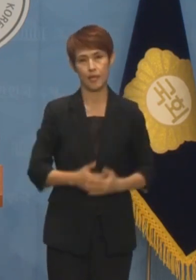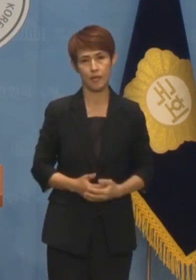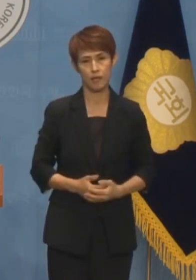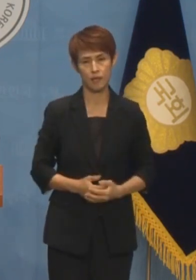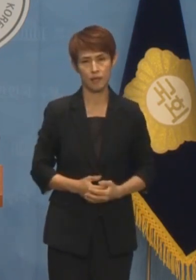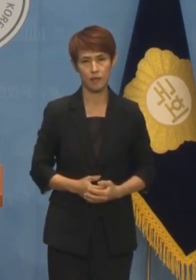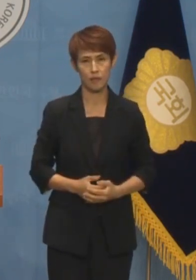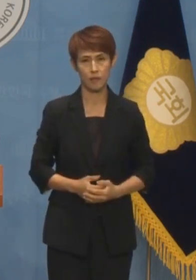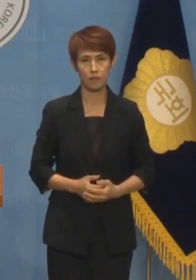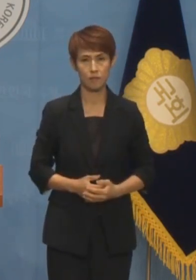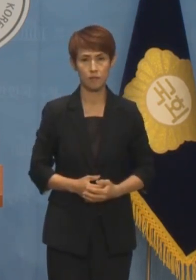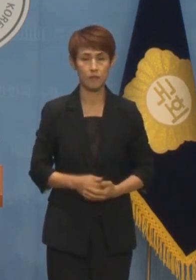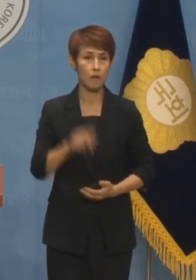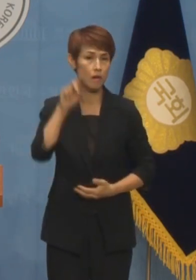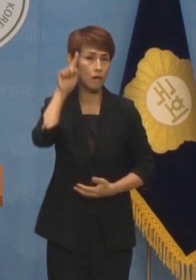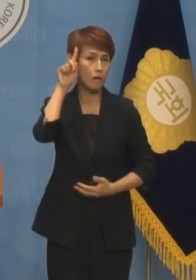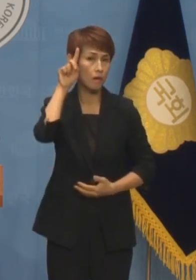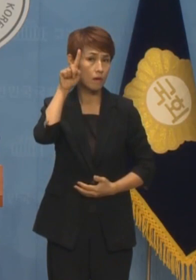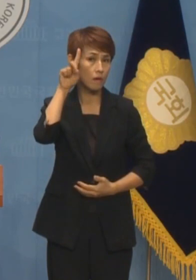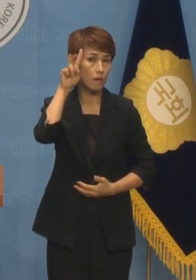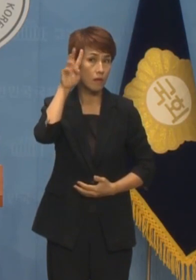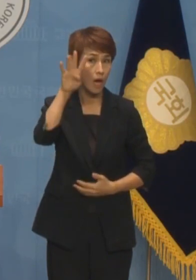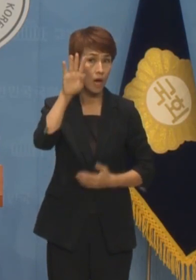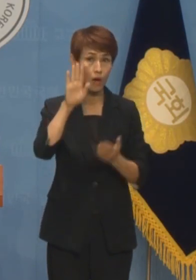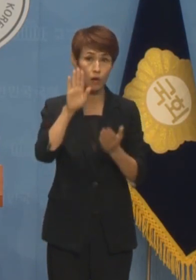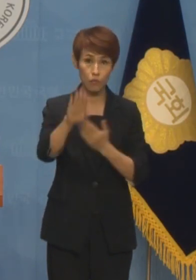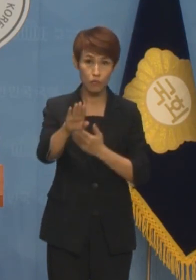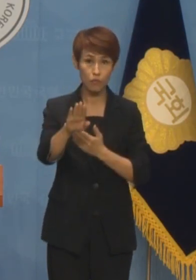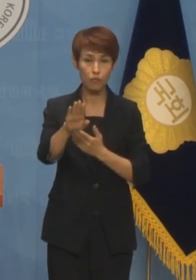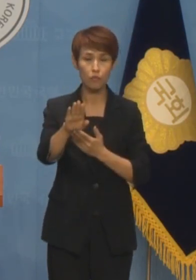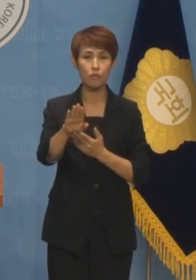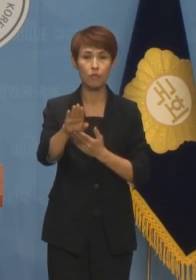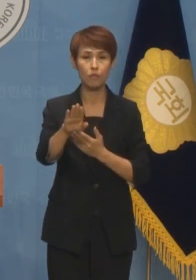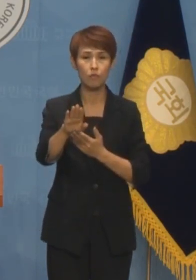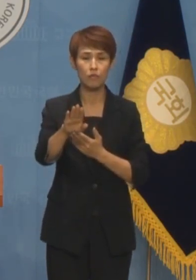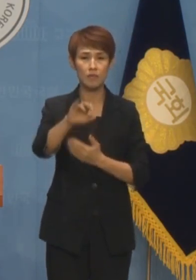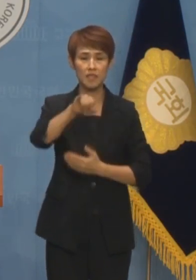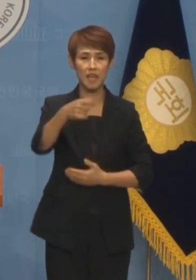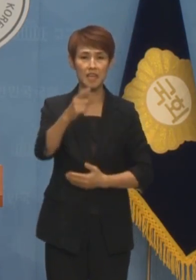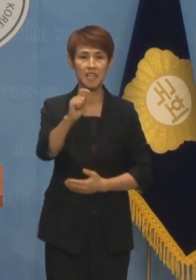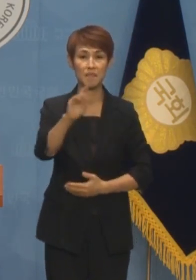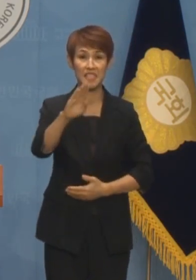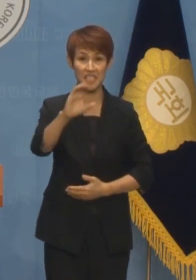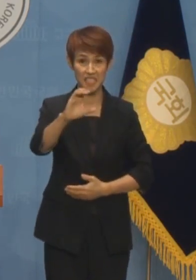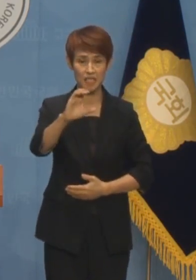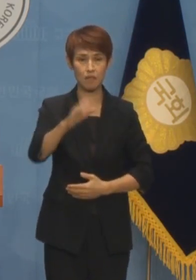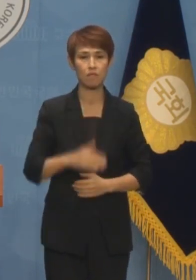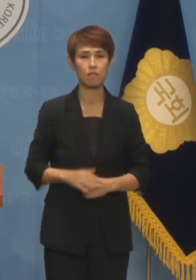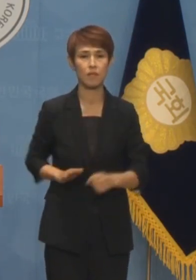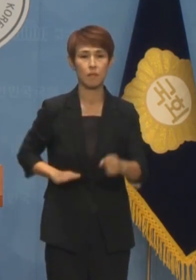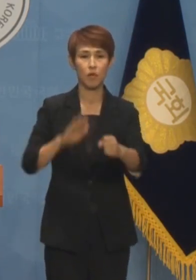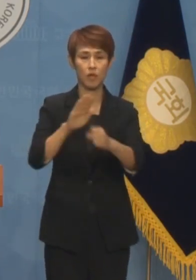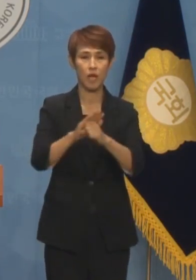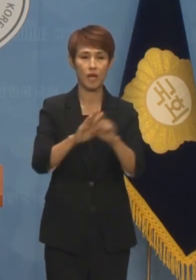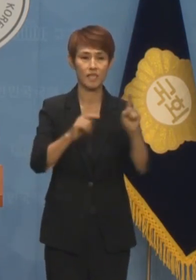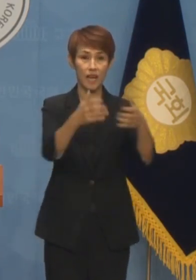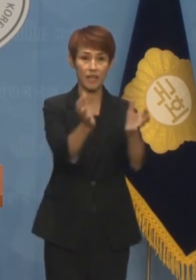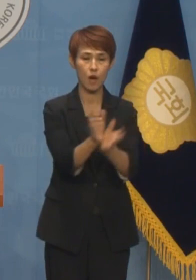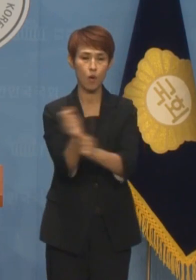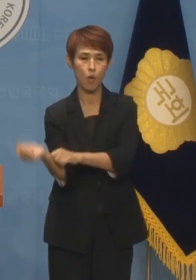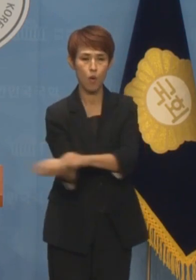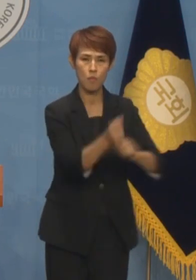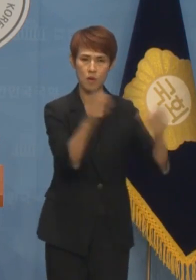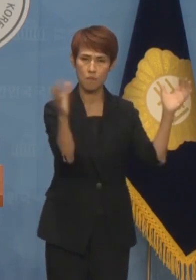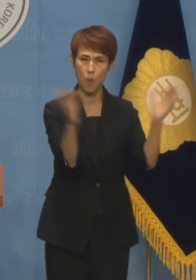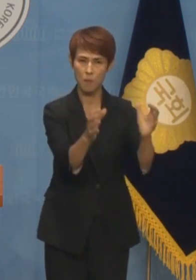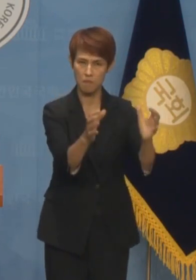그리고 4일 뒤인 25일 JTBC 이른바 해병대 일사단 골프 모인 추진과